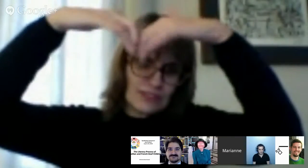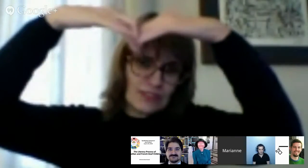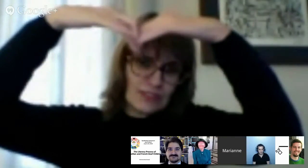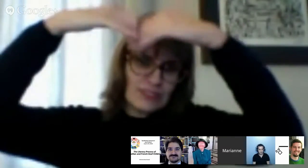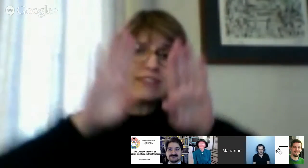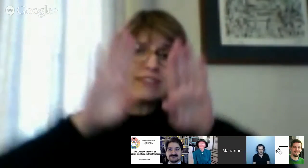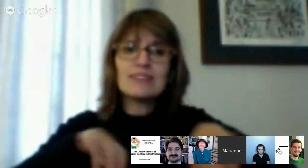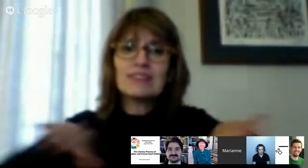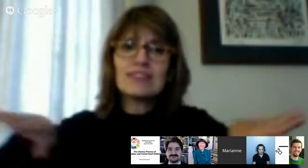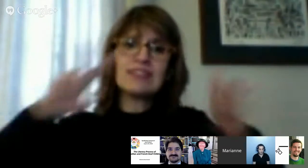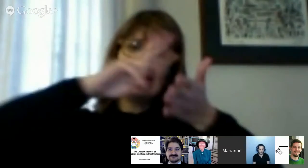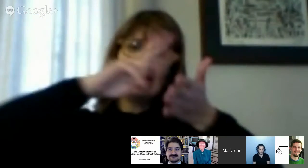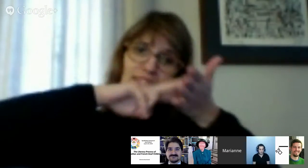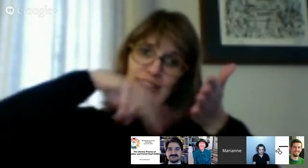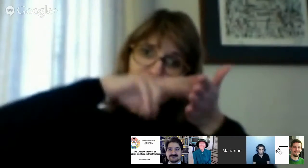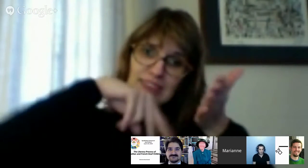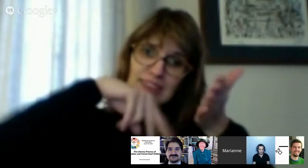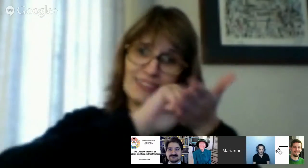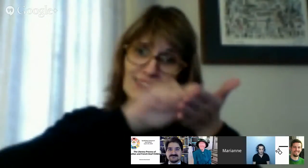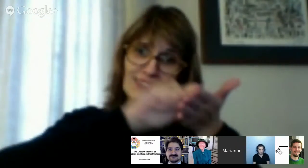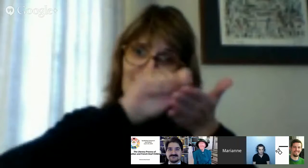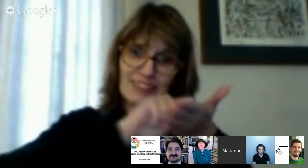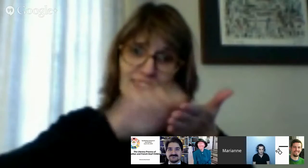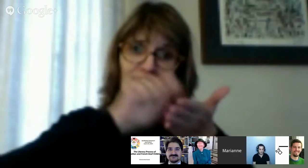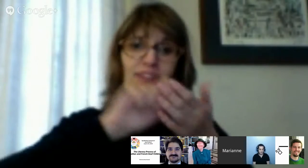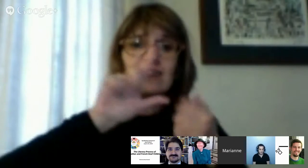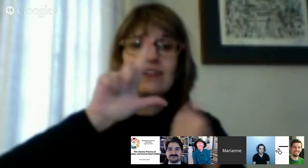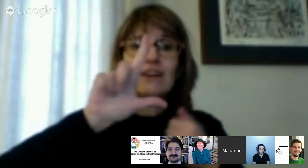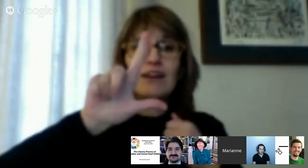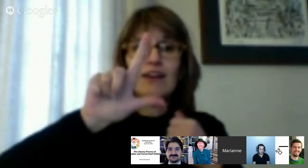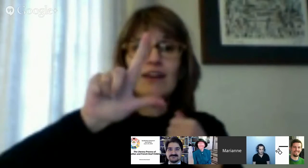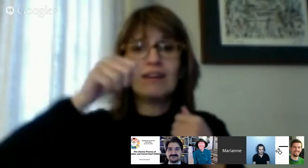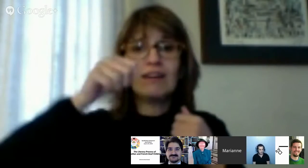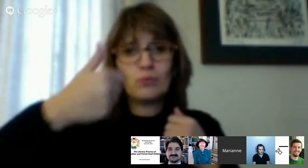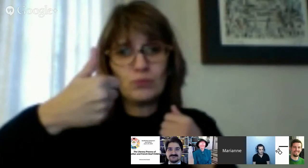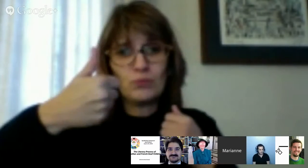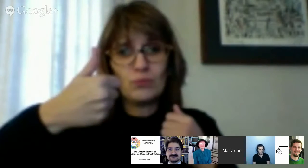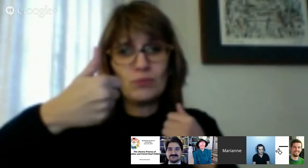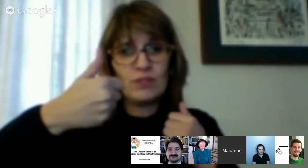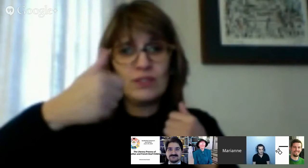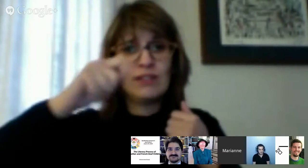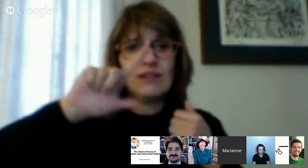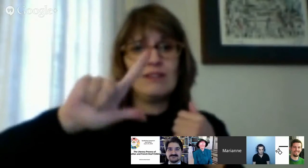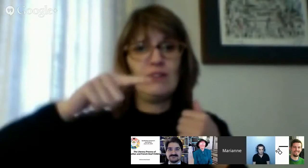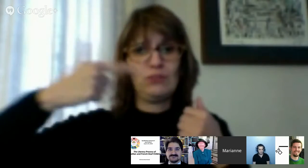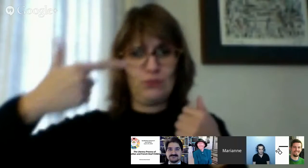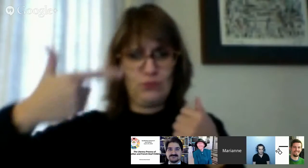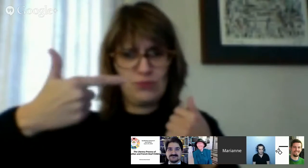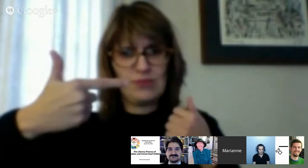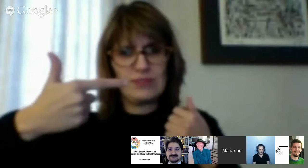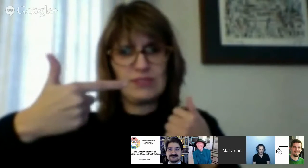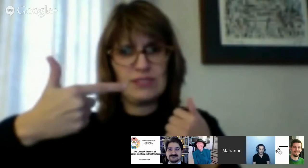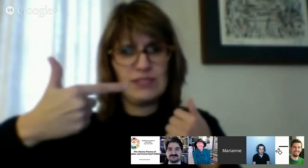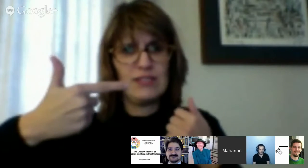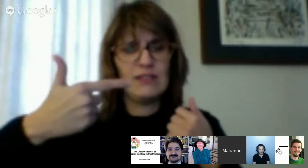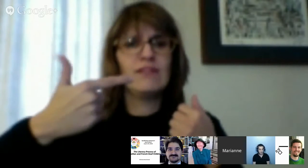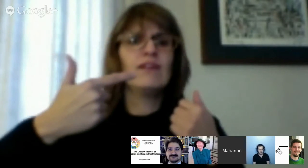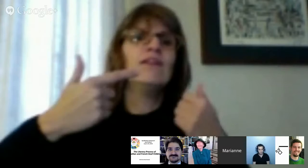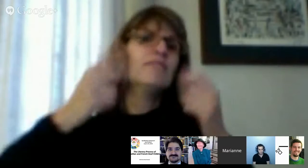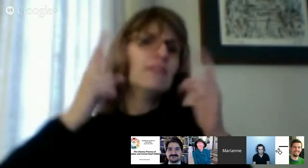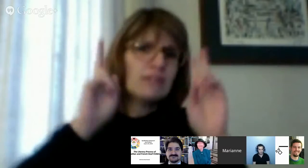Estudando teorias cognitivas da aquisição de